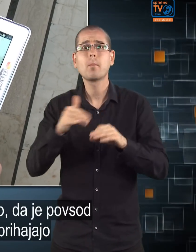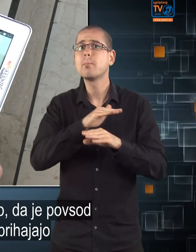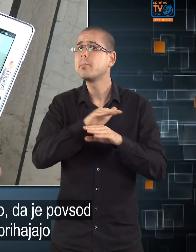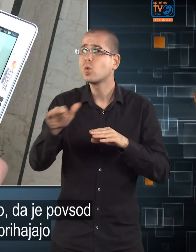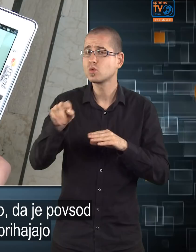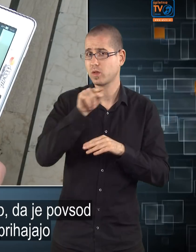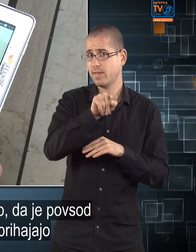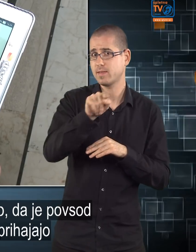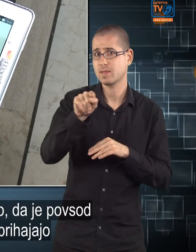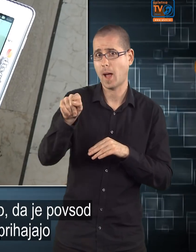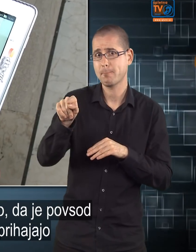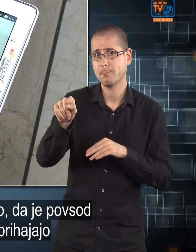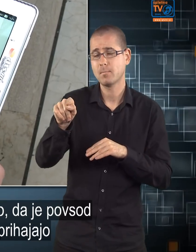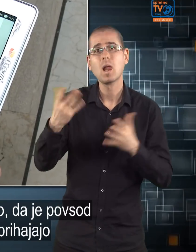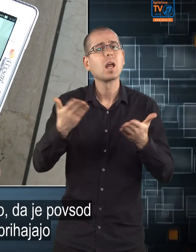povsod tam, kjer